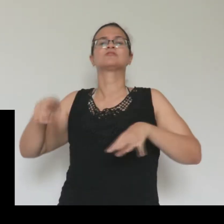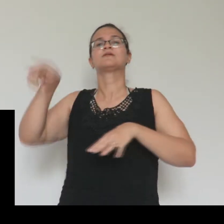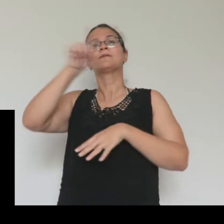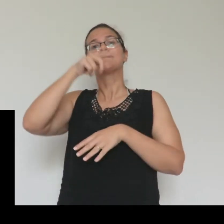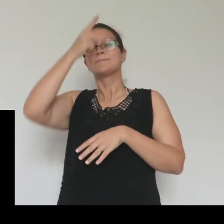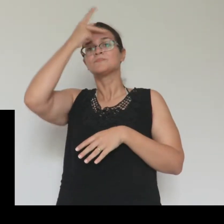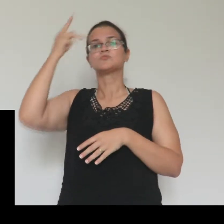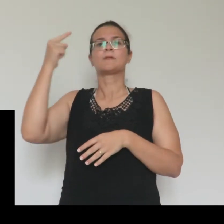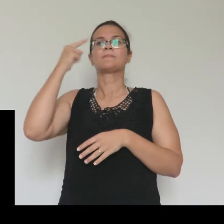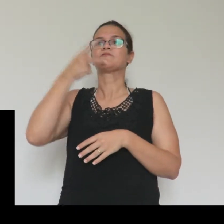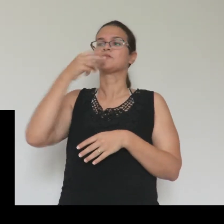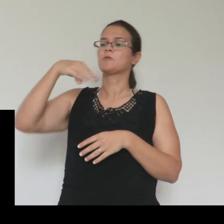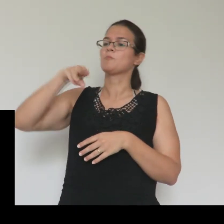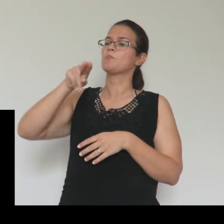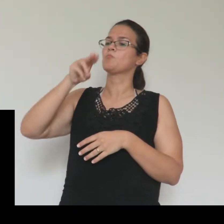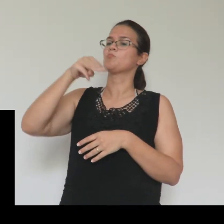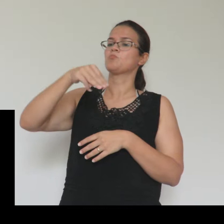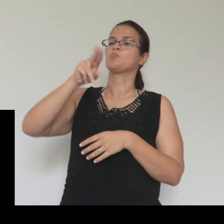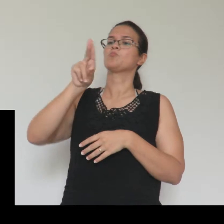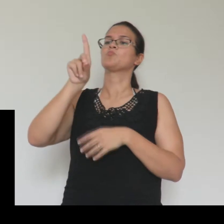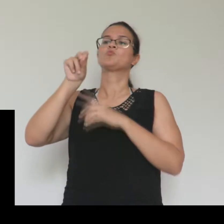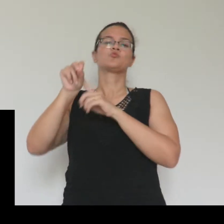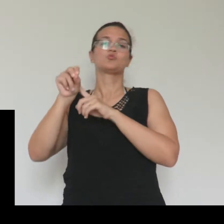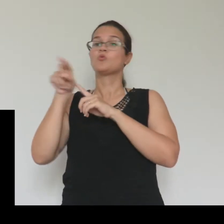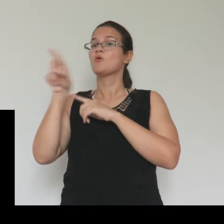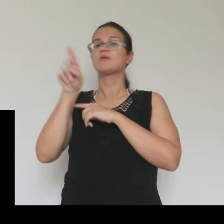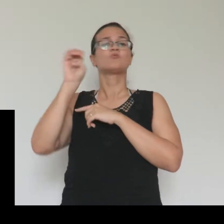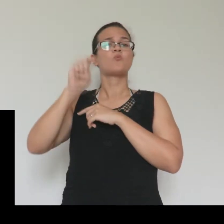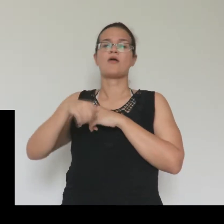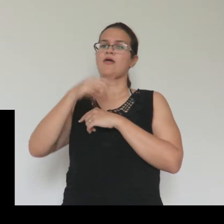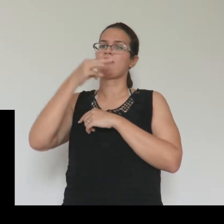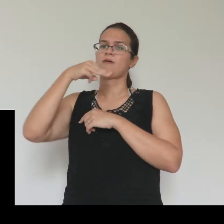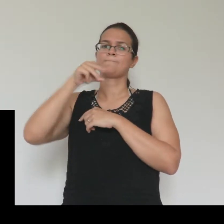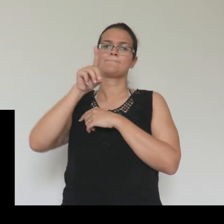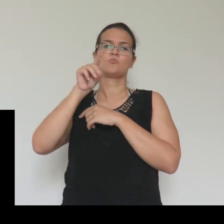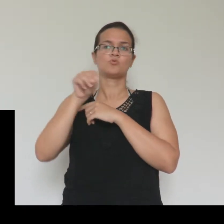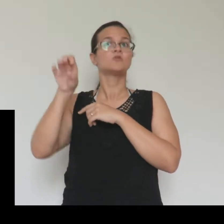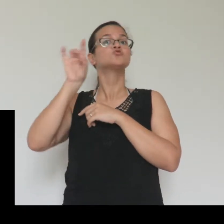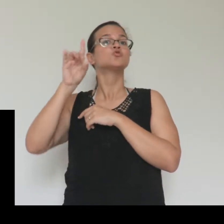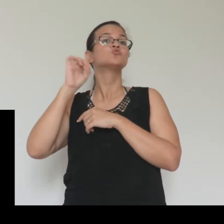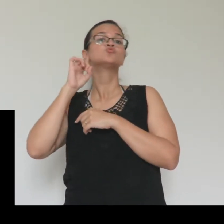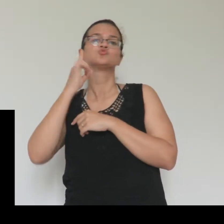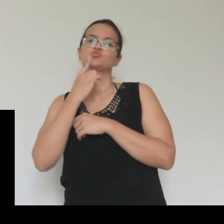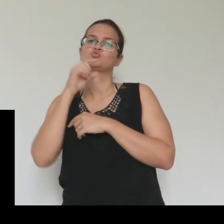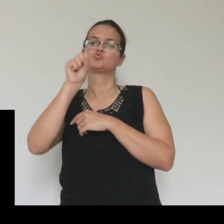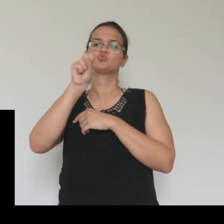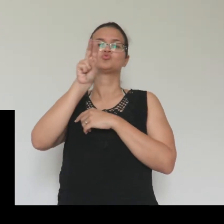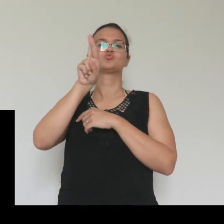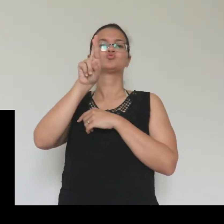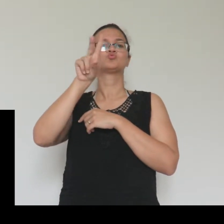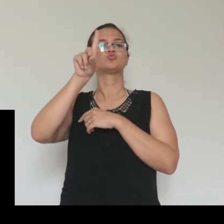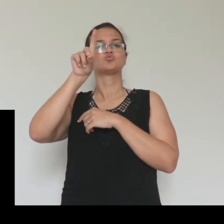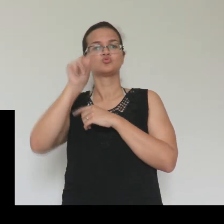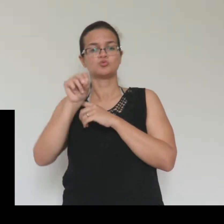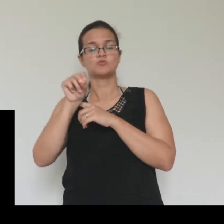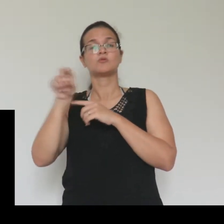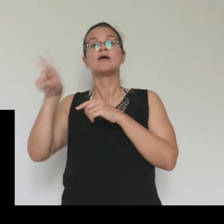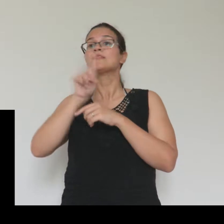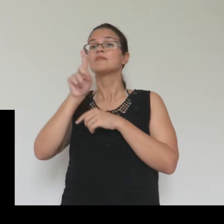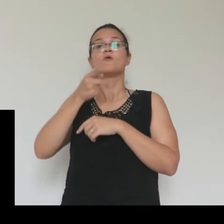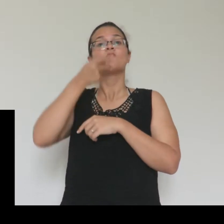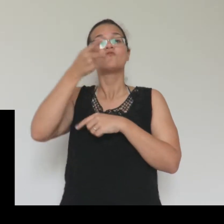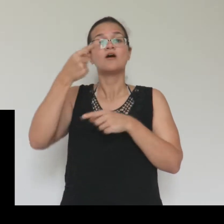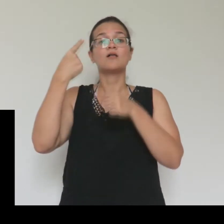não fala porque ele foi privado de ouvir para aprender a falar. Então vamos acabar,